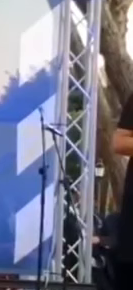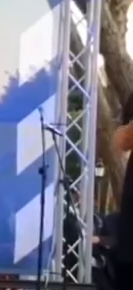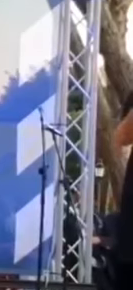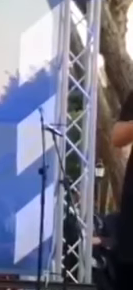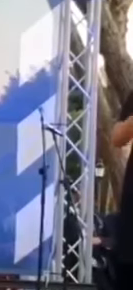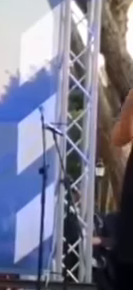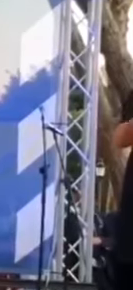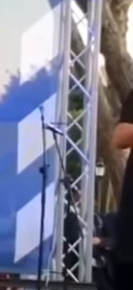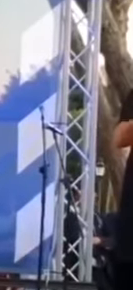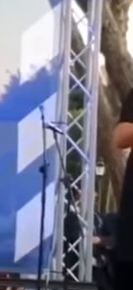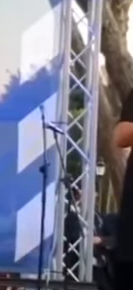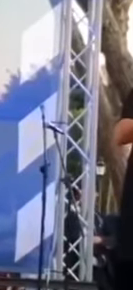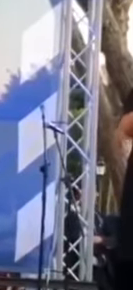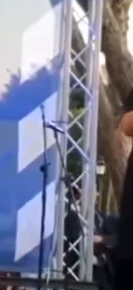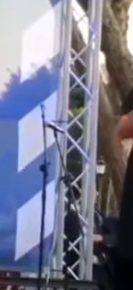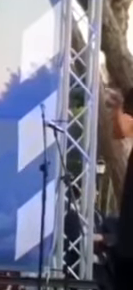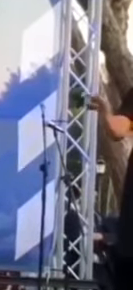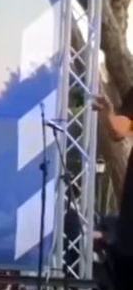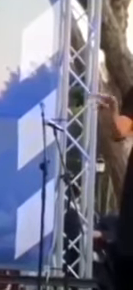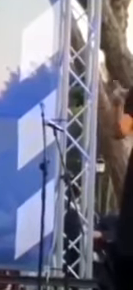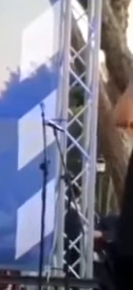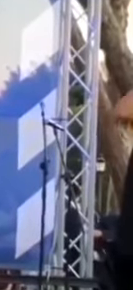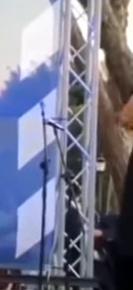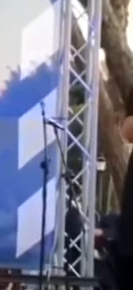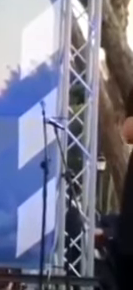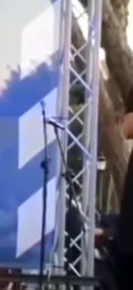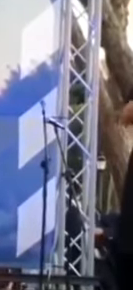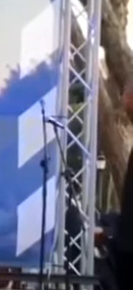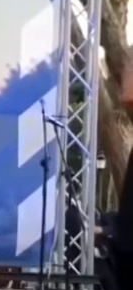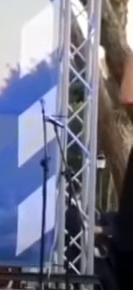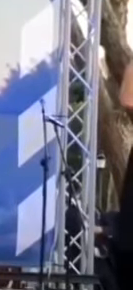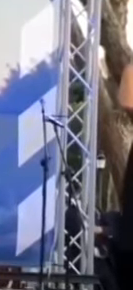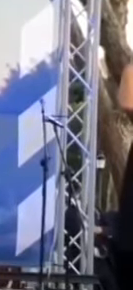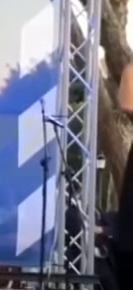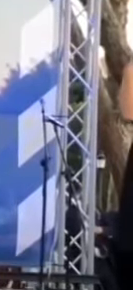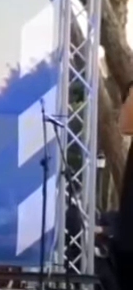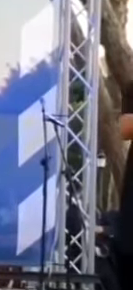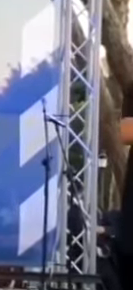E anche i romani, se 4 anni fa,